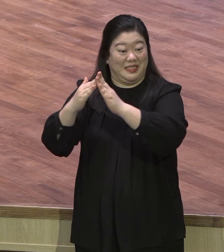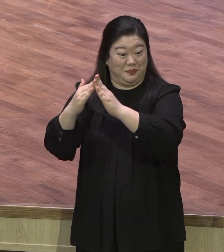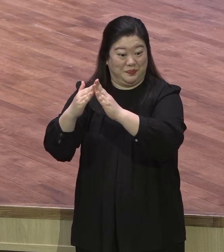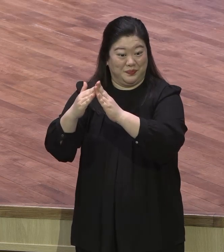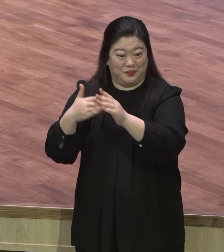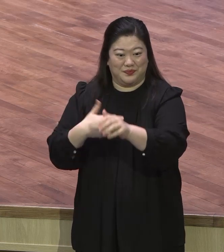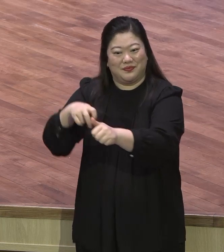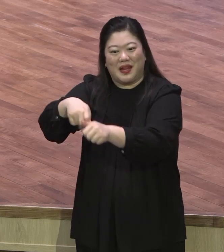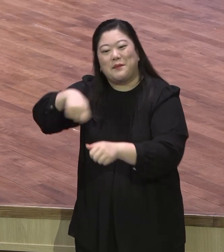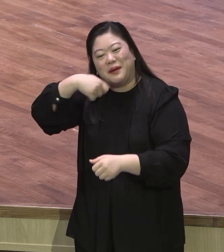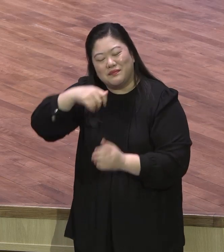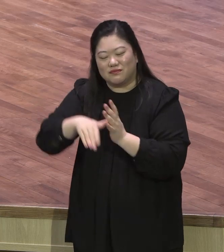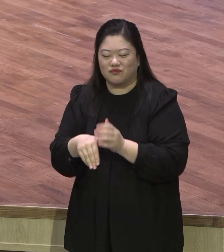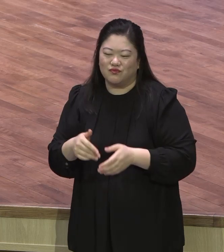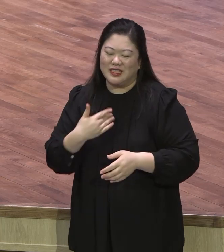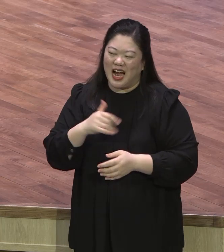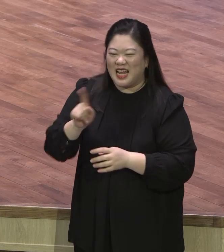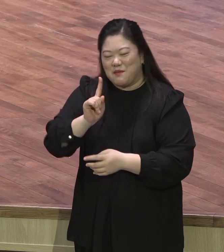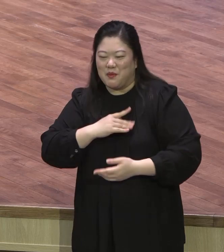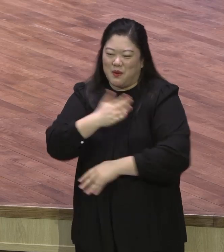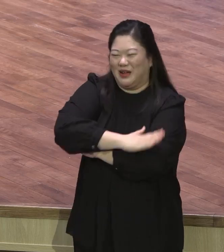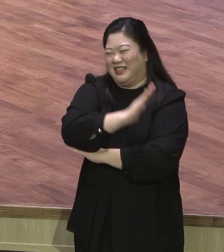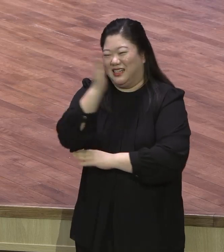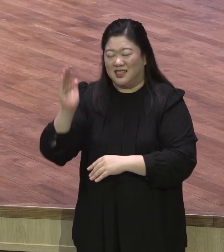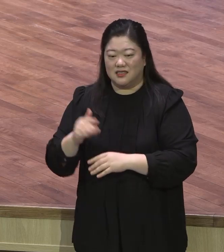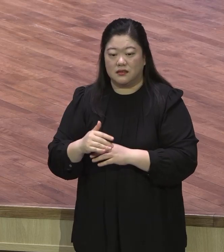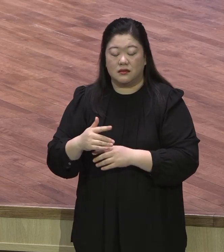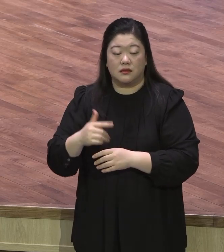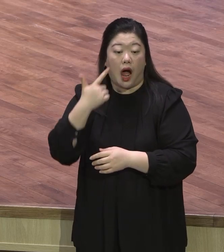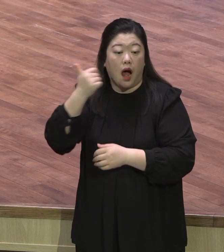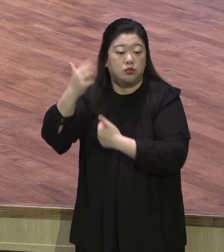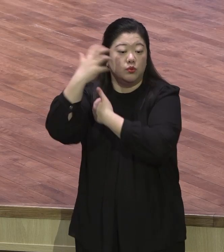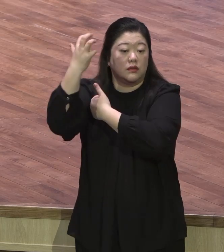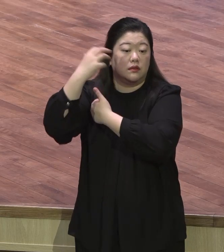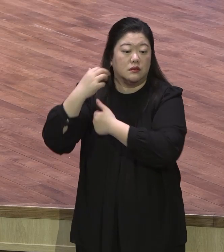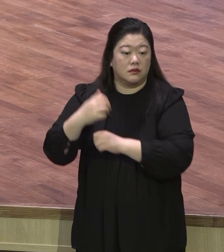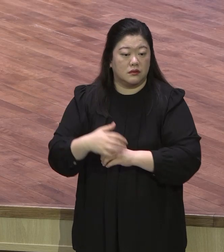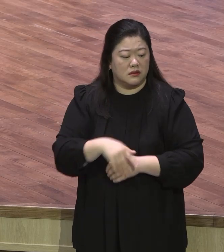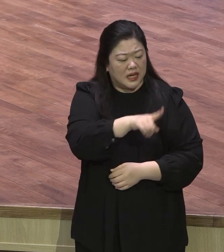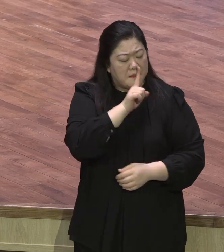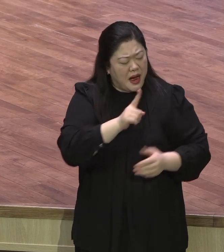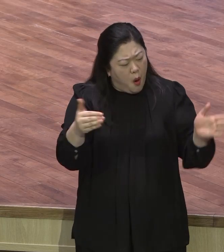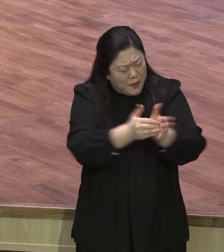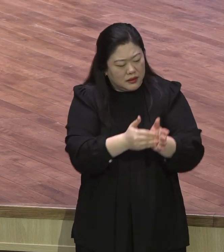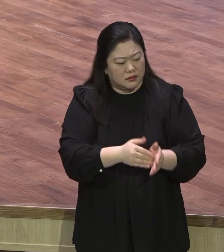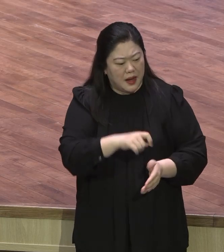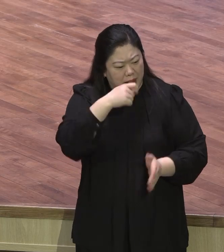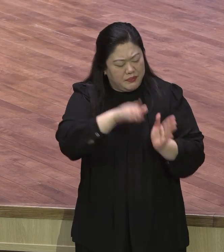풍산홍식 서울 사람들이거든 내가 열이 확 나가지고 밥 먹을 때 말하라면 언제 할 거여?